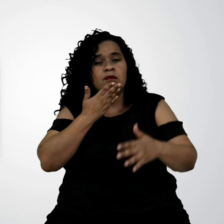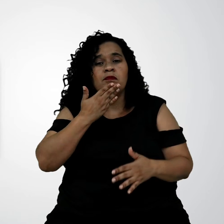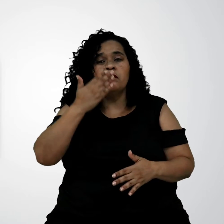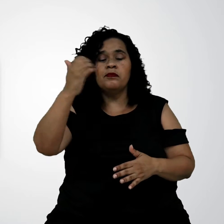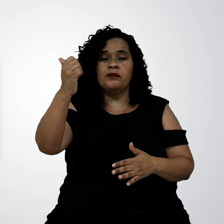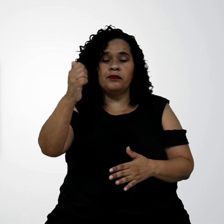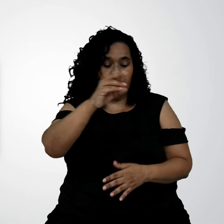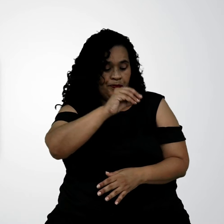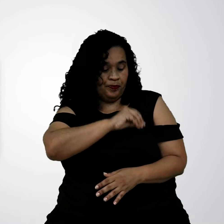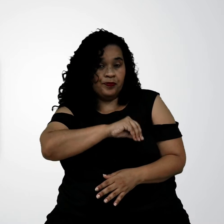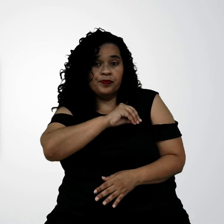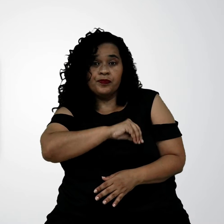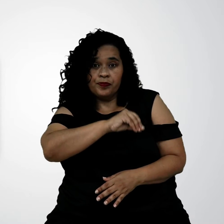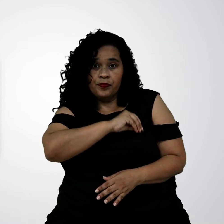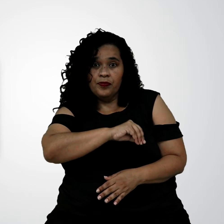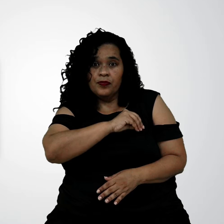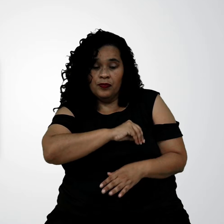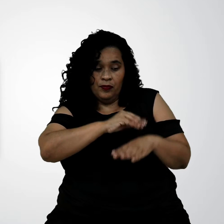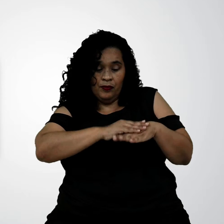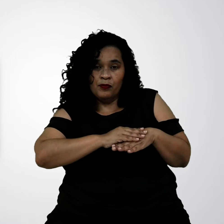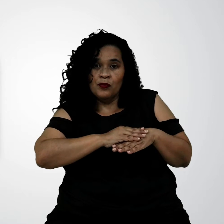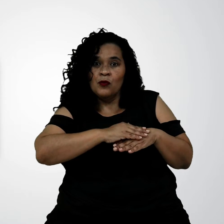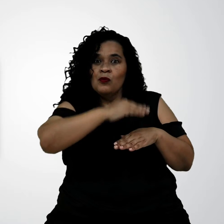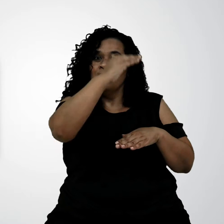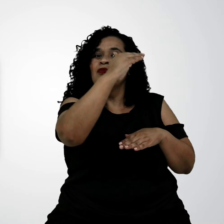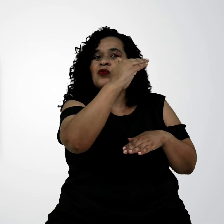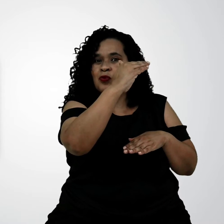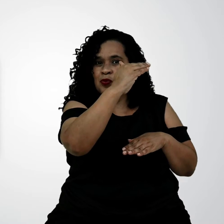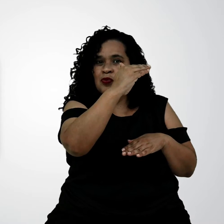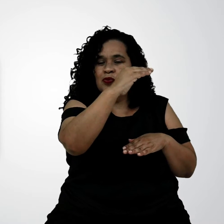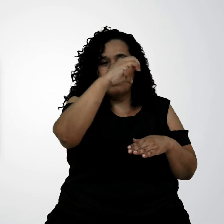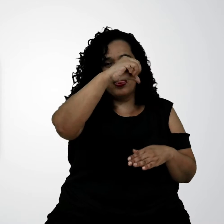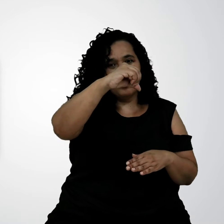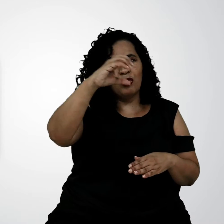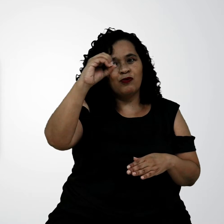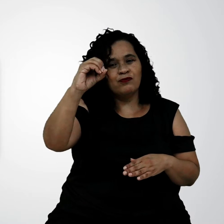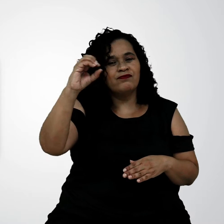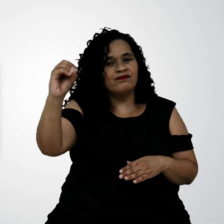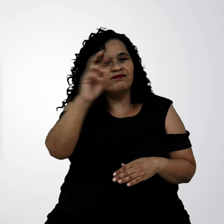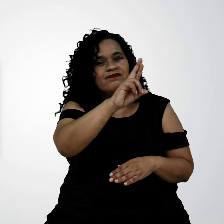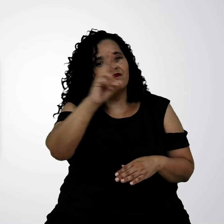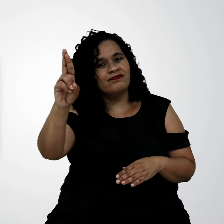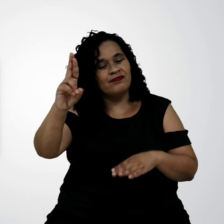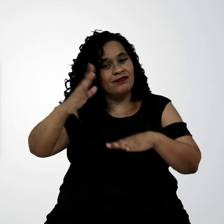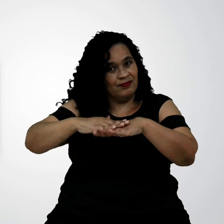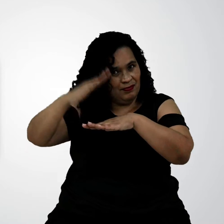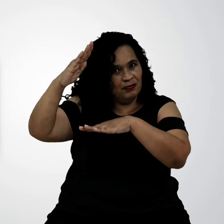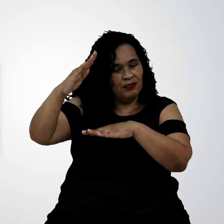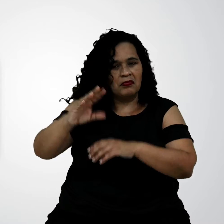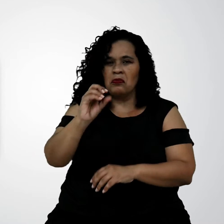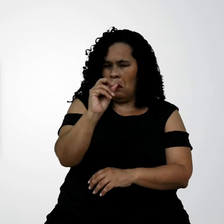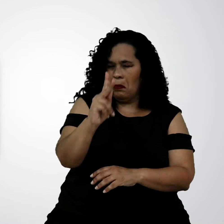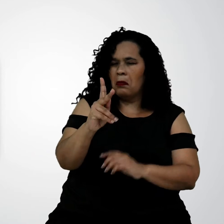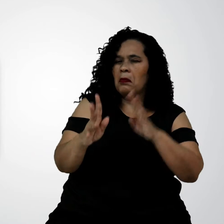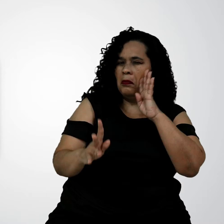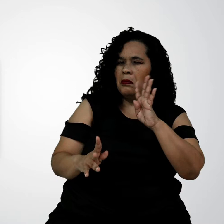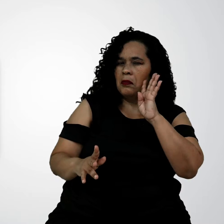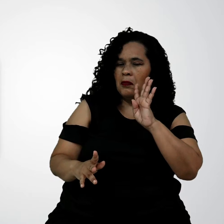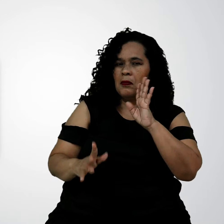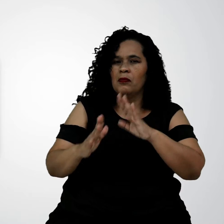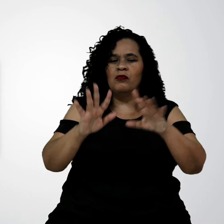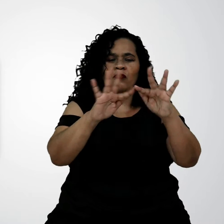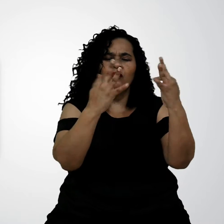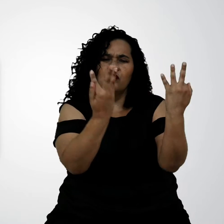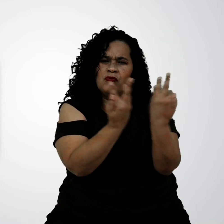um acréscimo de R$900 na sua renda. Legal! A família tinha um orçamento de 3